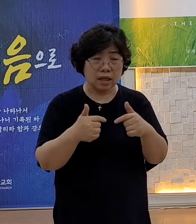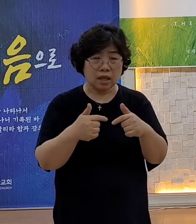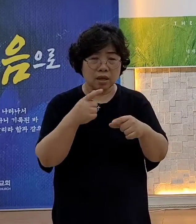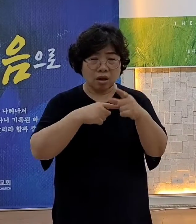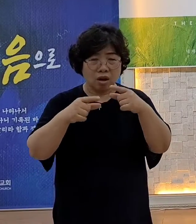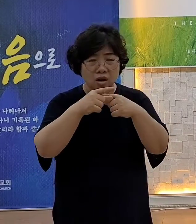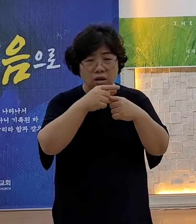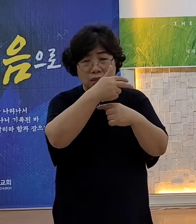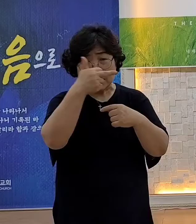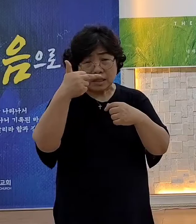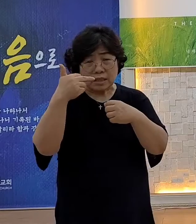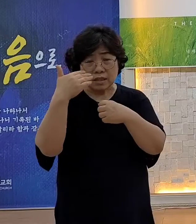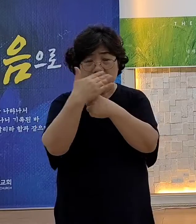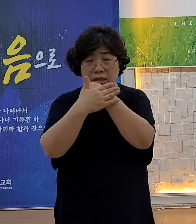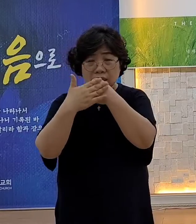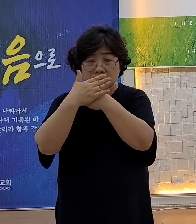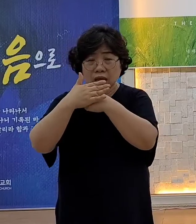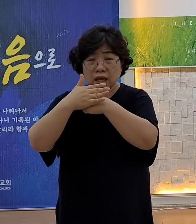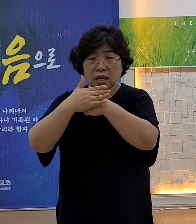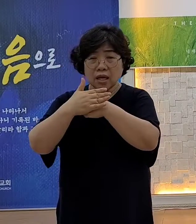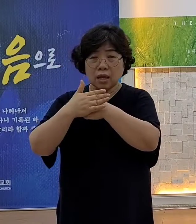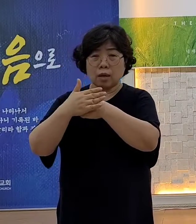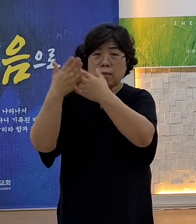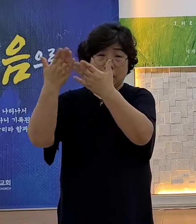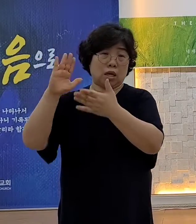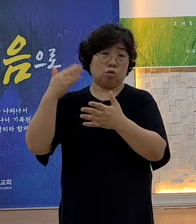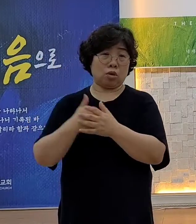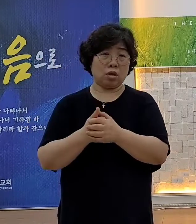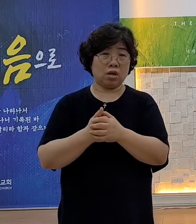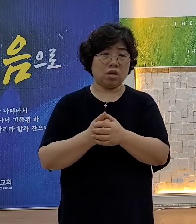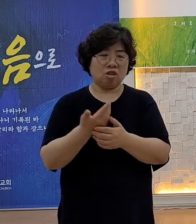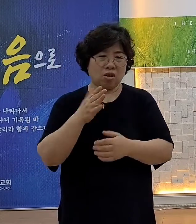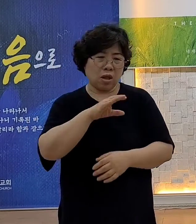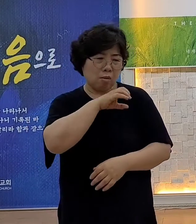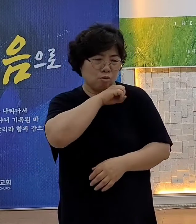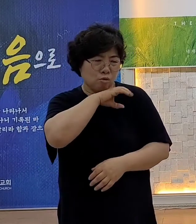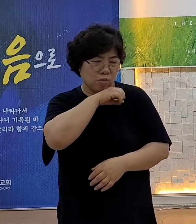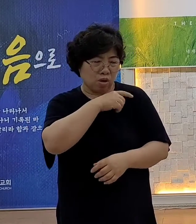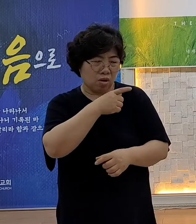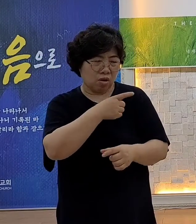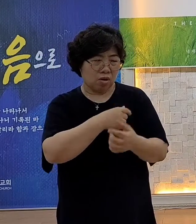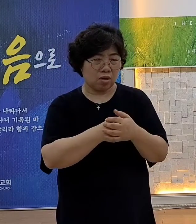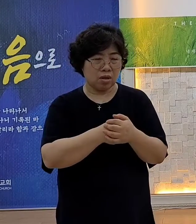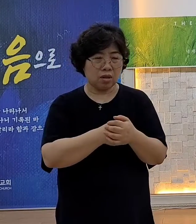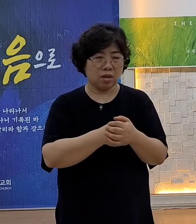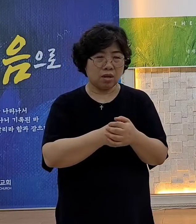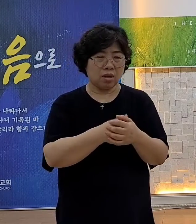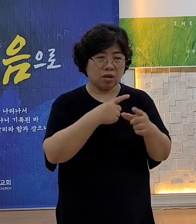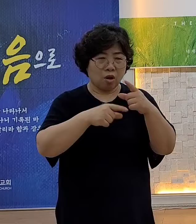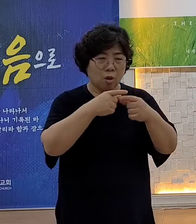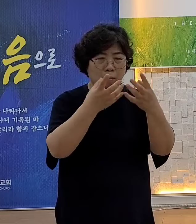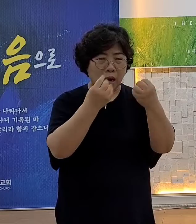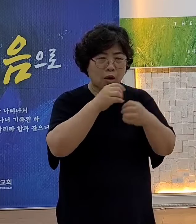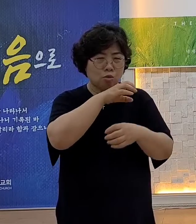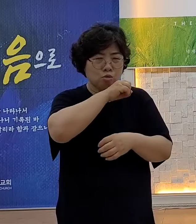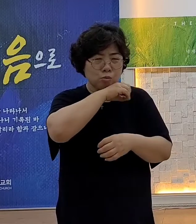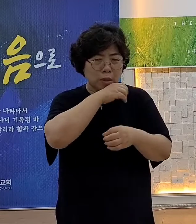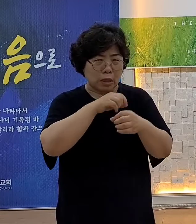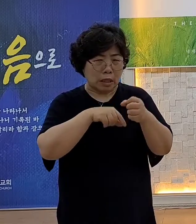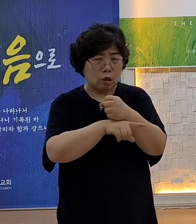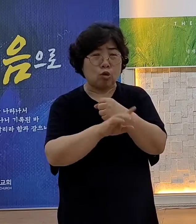불러옵니다. 반대로 불평은요 더 많은 불평의 요소가 됩니다. 여러분